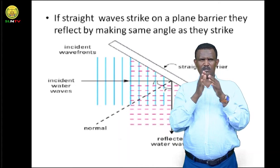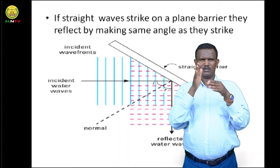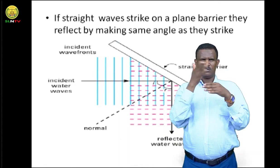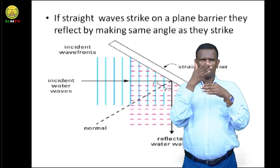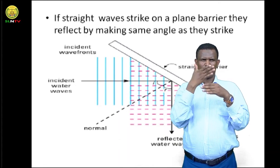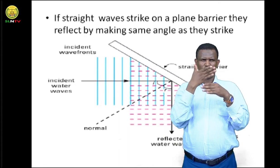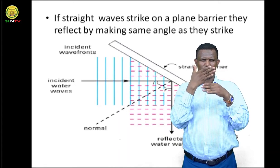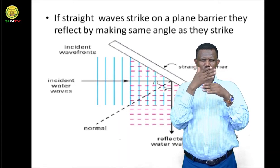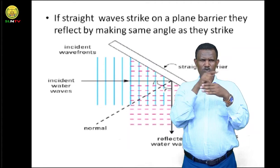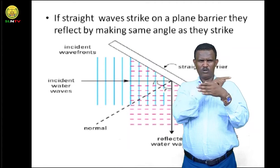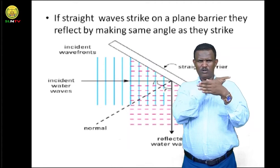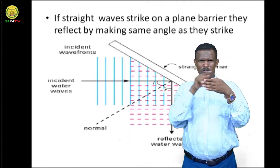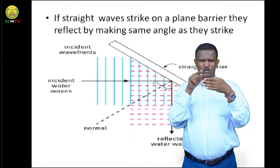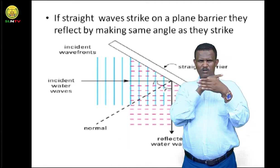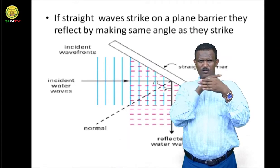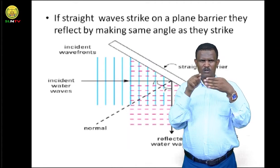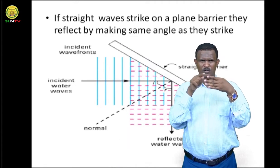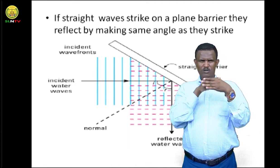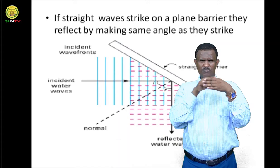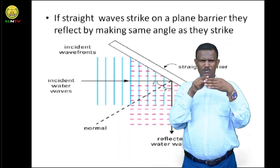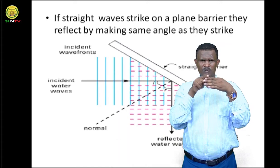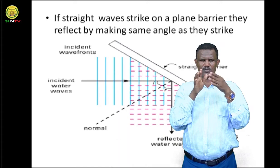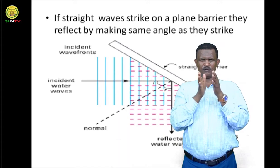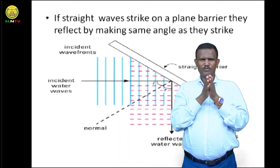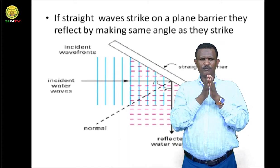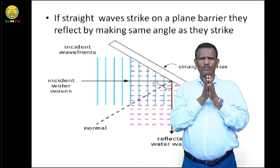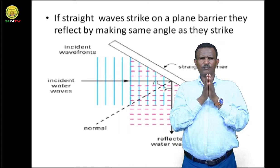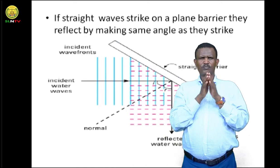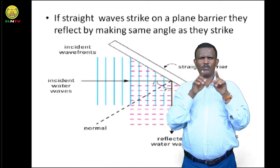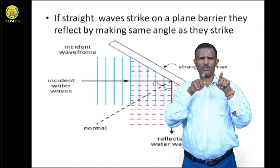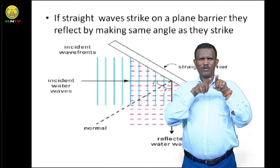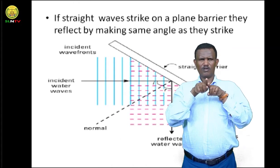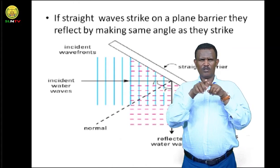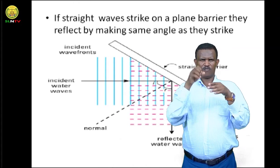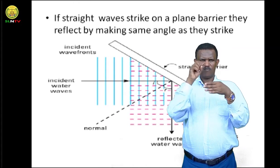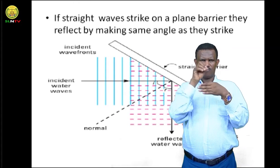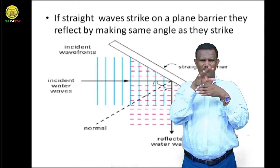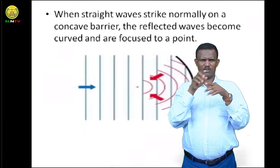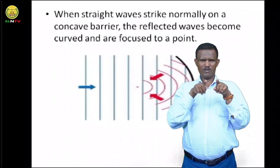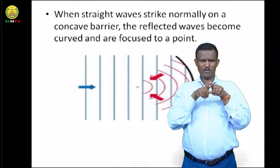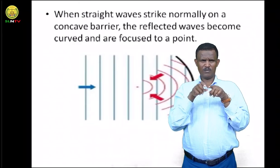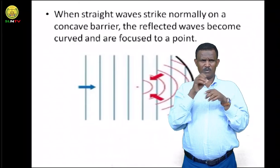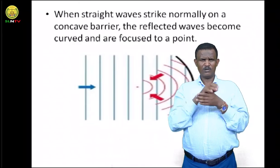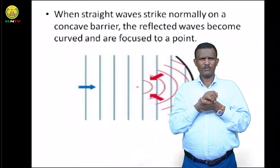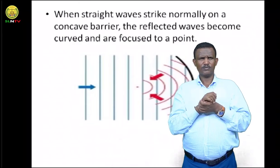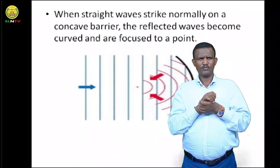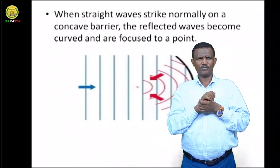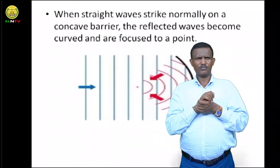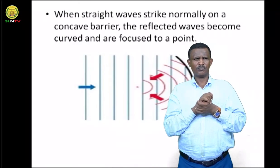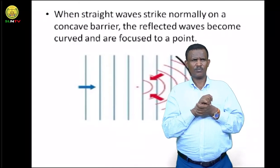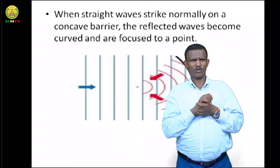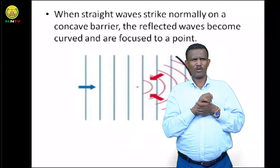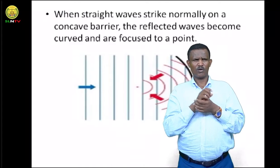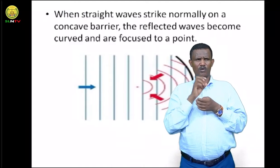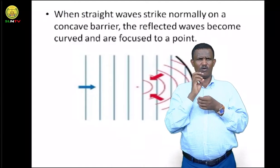marka plane wave haday ku dhacdo plane barrier they reflect as a plane laba waxaan